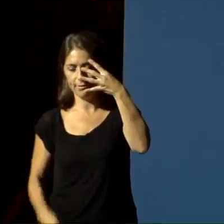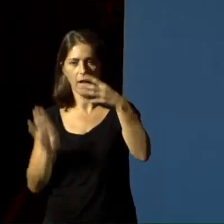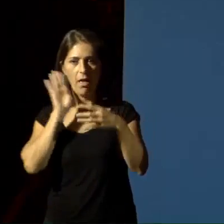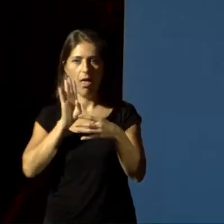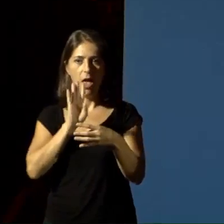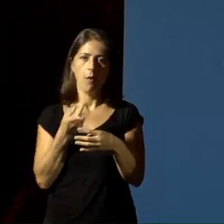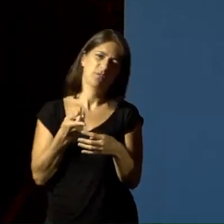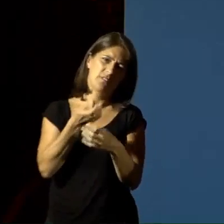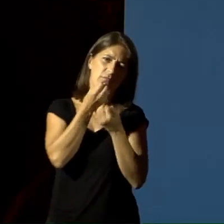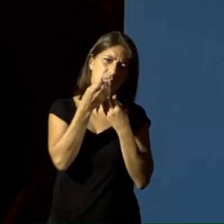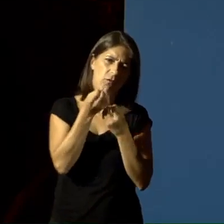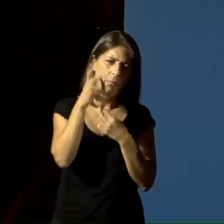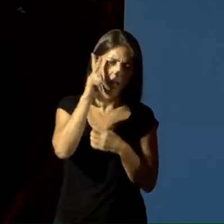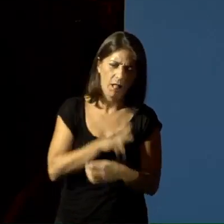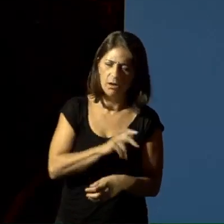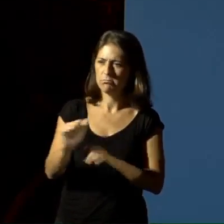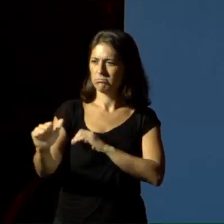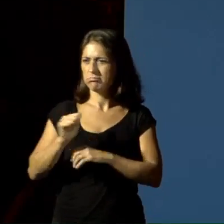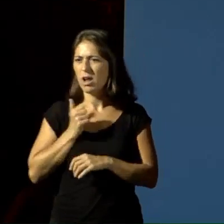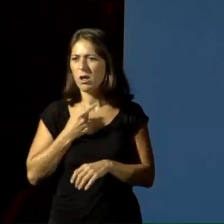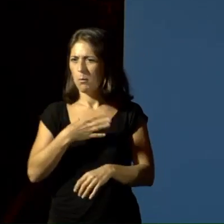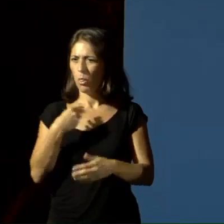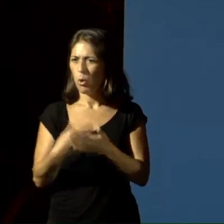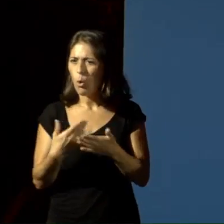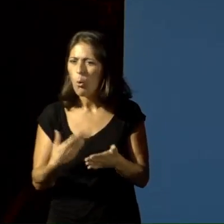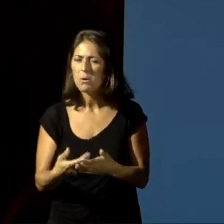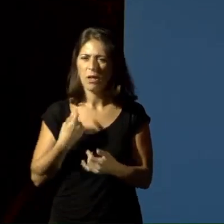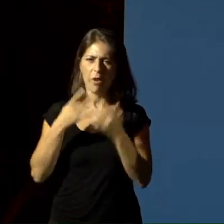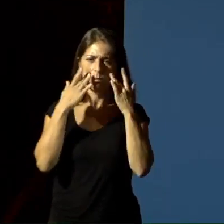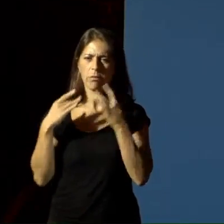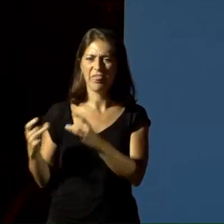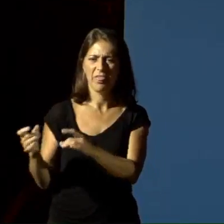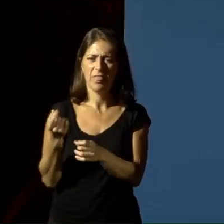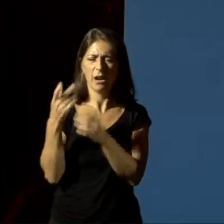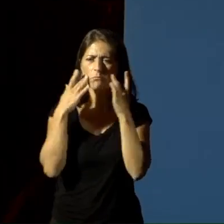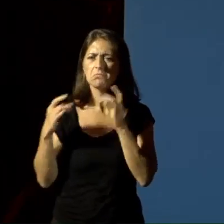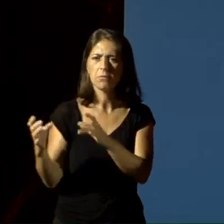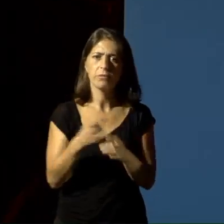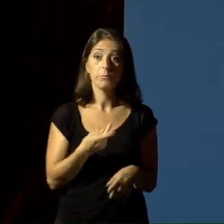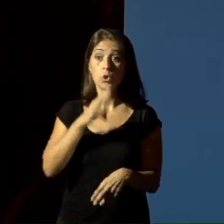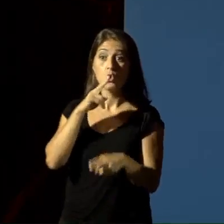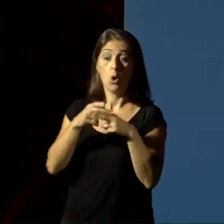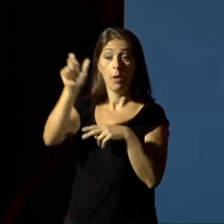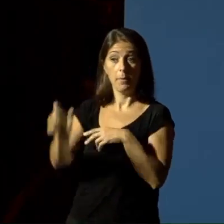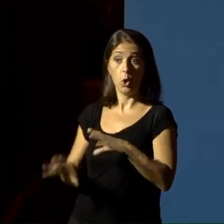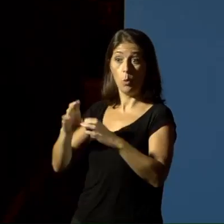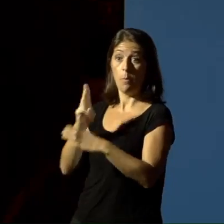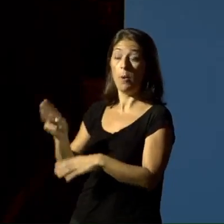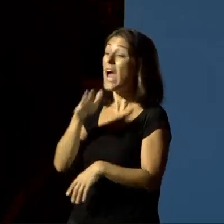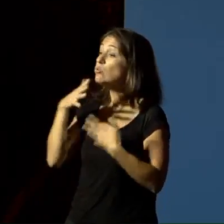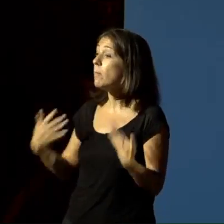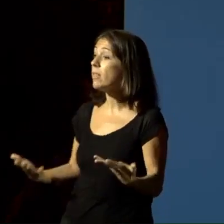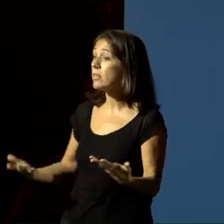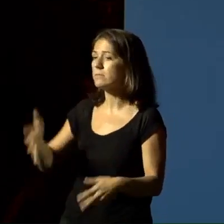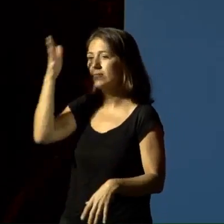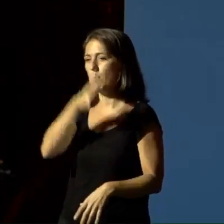información privilexiada, prevaricación, falsidade documental, blanqueo de capitais, Adolfo Gacio, Partido Popular de Galicia, Estado